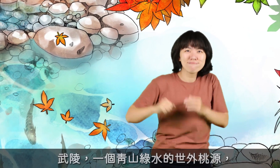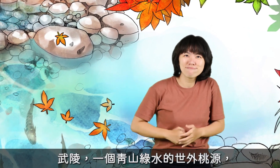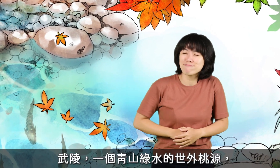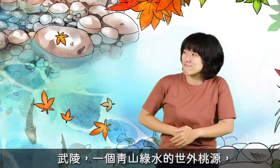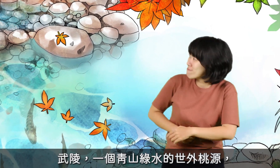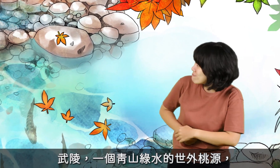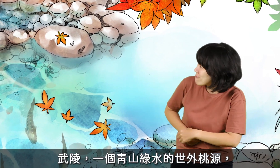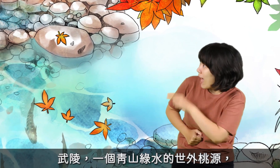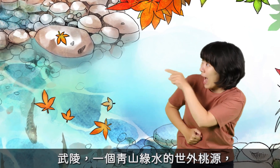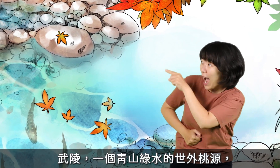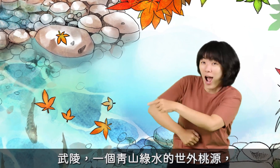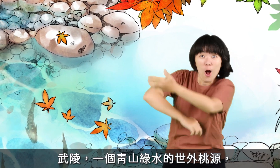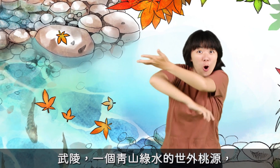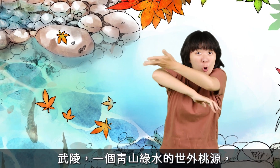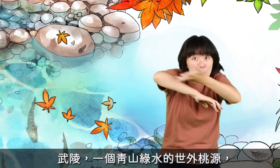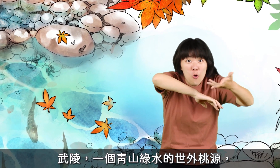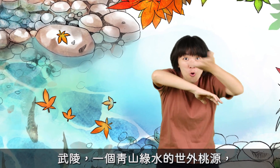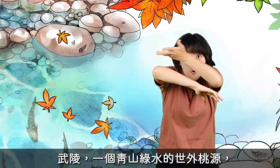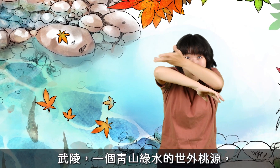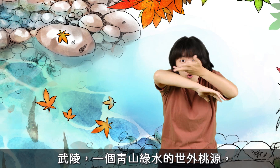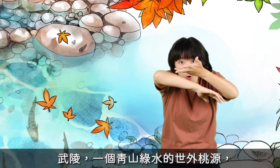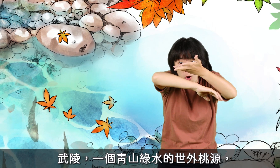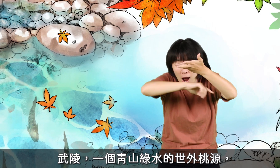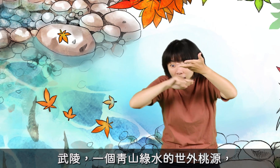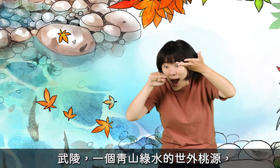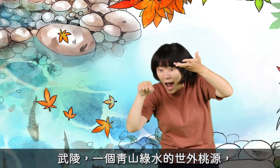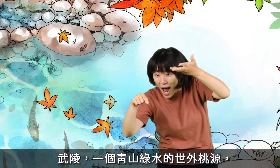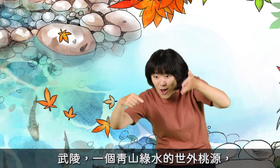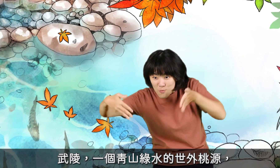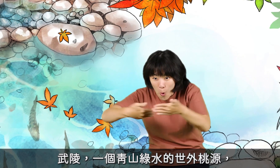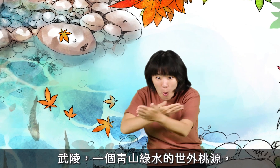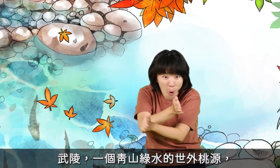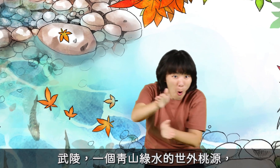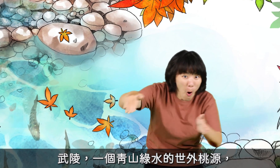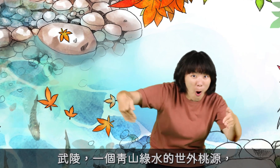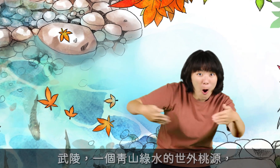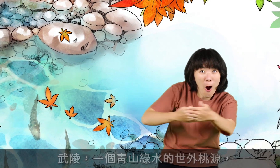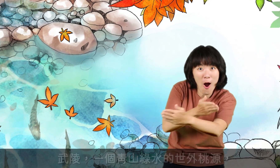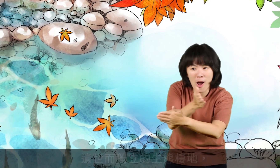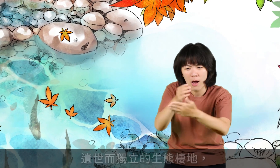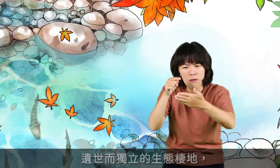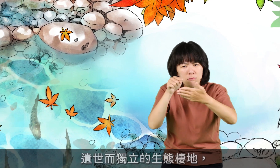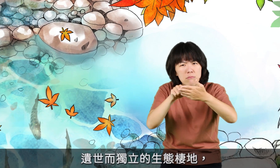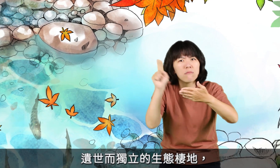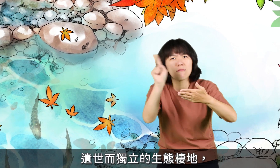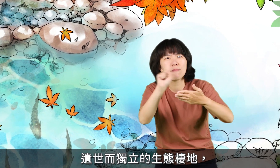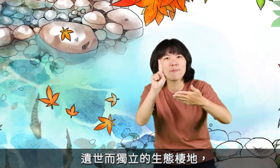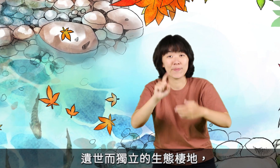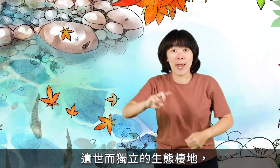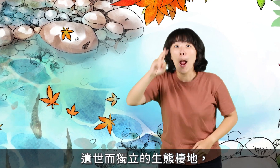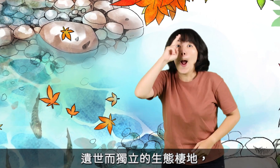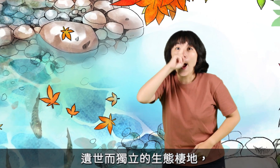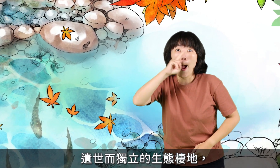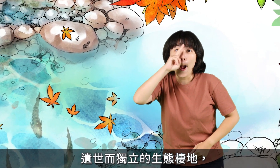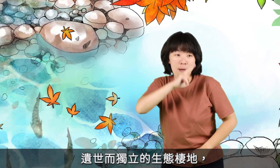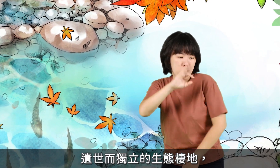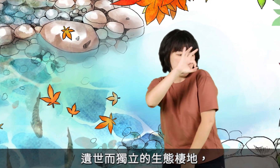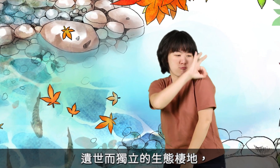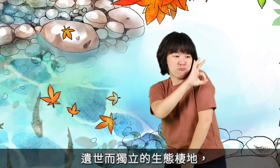武陵，一个青山绿水的世外桃源，遗世而独立的生态栖